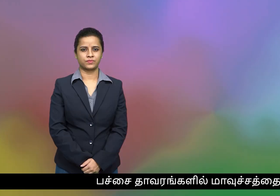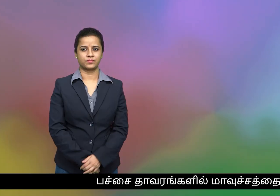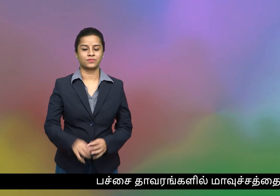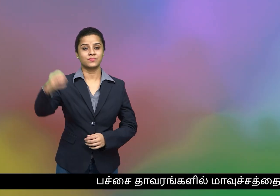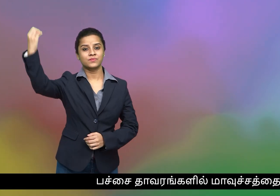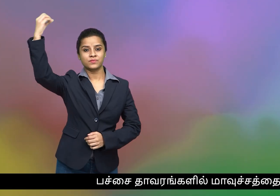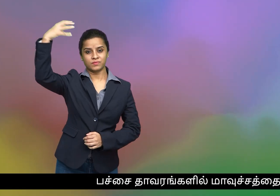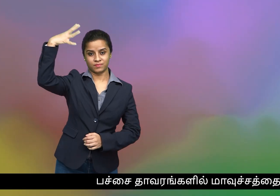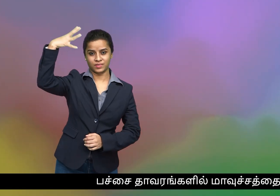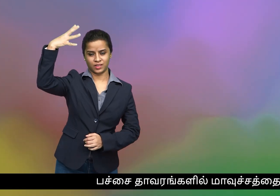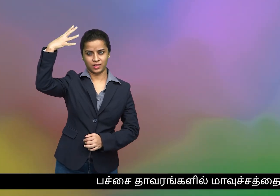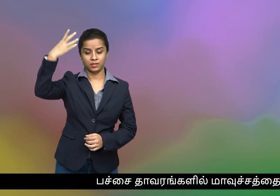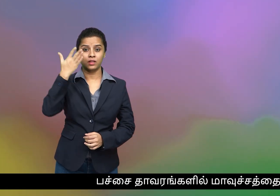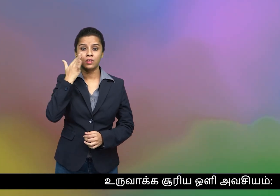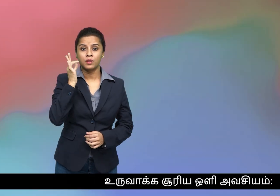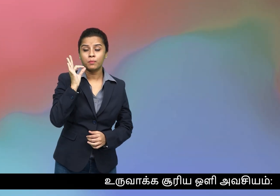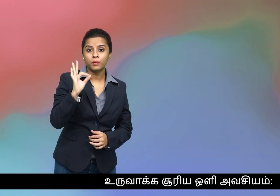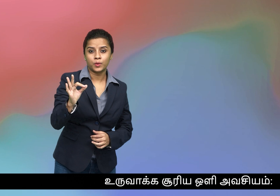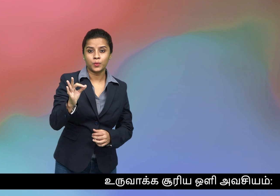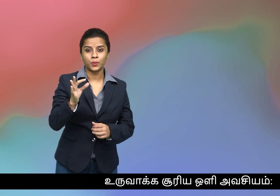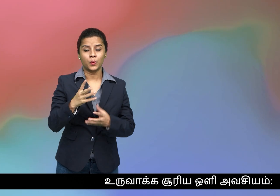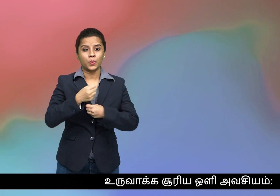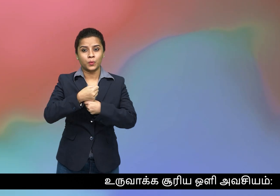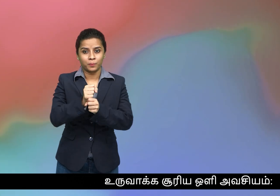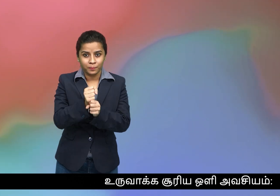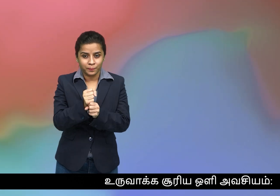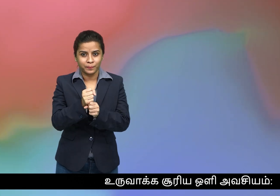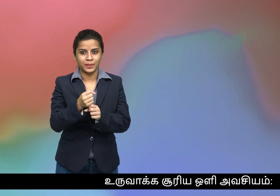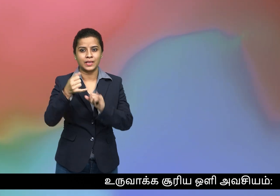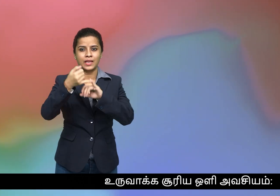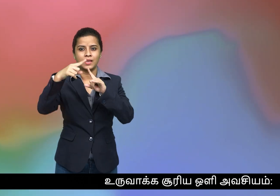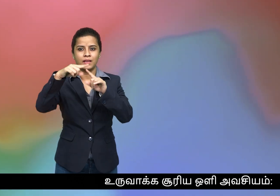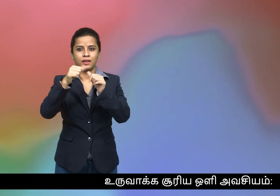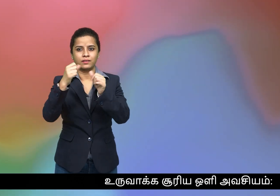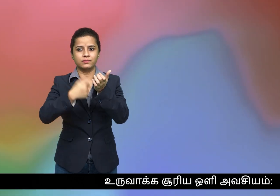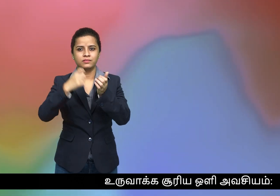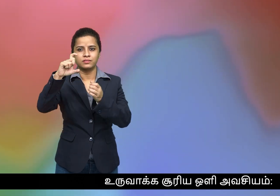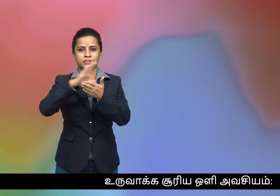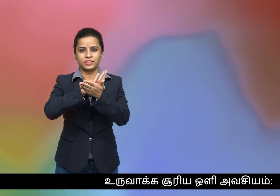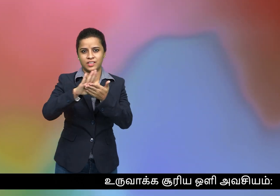பச்சை தாவரங்களில் மாவுச்சத்தை உருவாக்க சூரிய ஒளி அவசியம்.